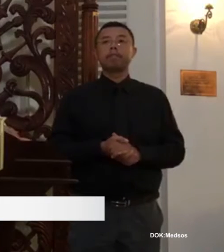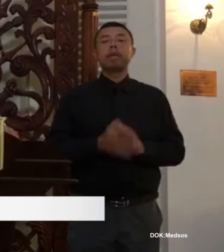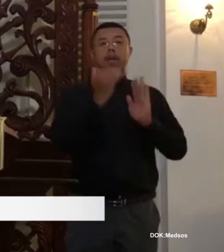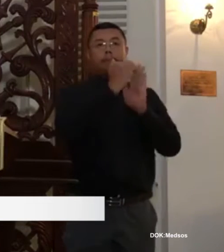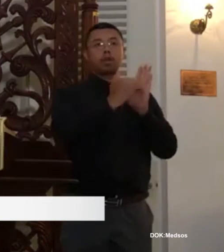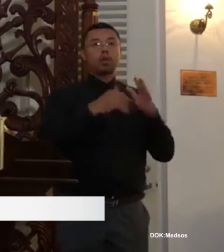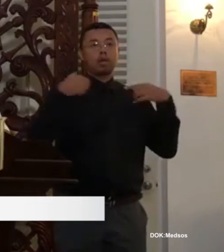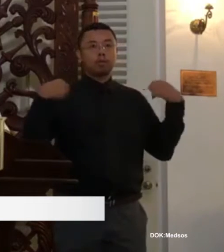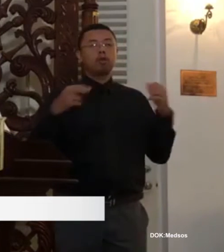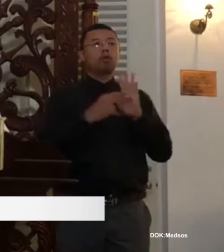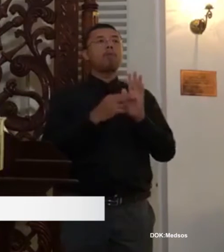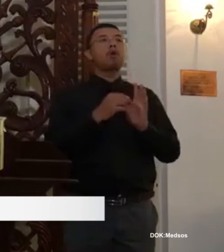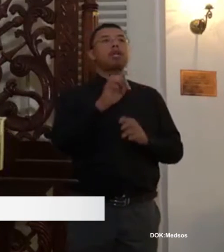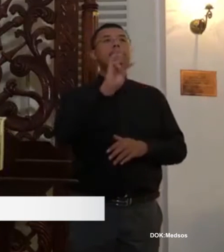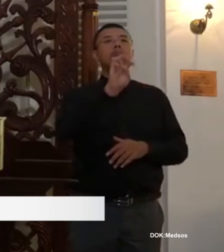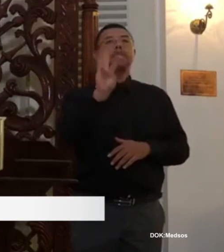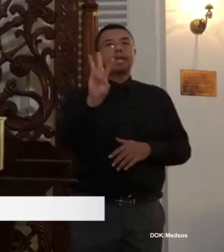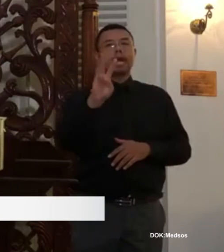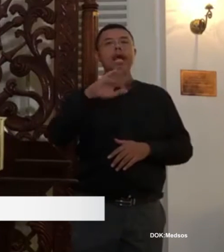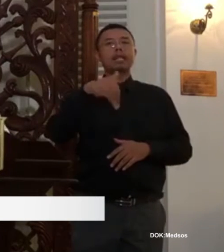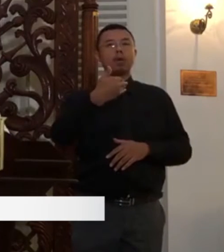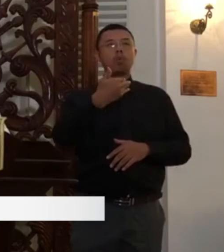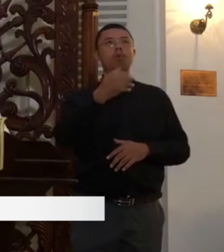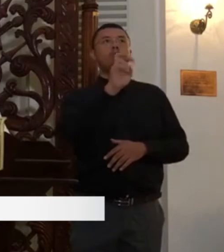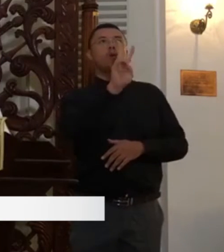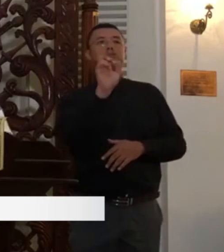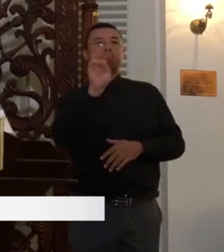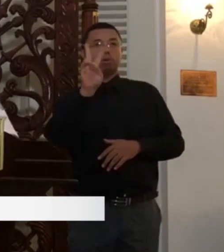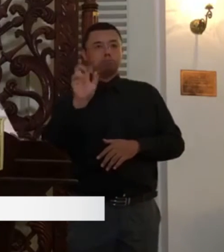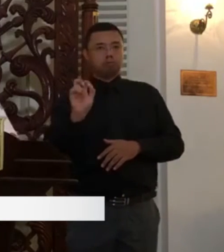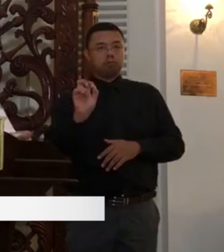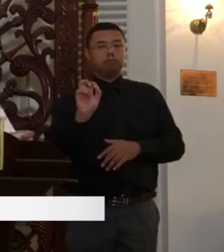Peraturan Gubernur nomor 33 tahun 2020